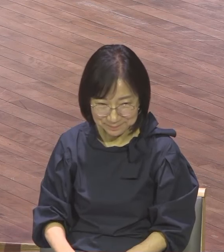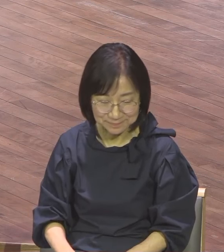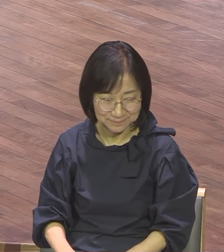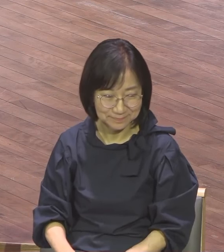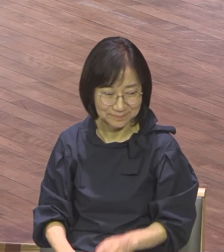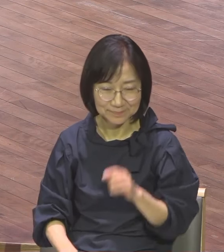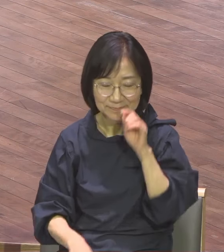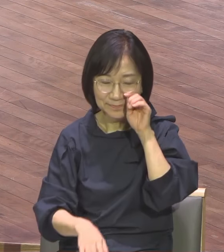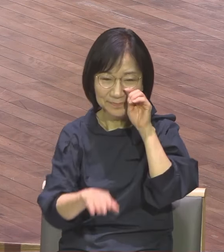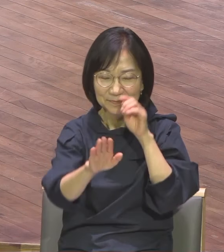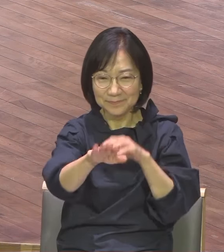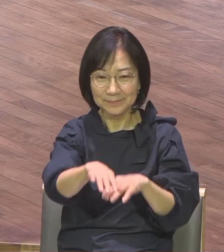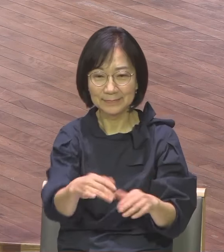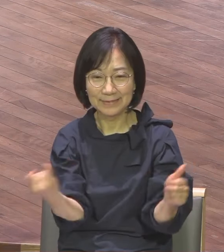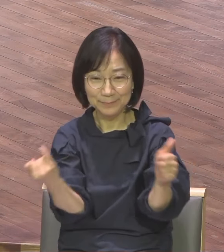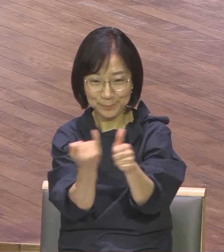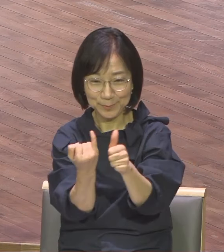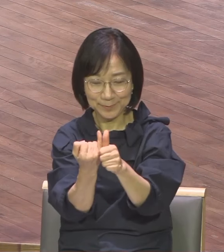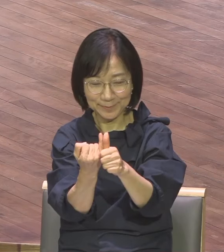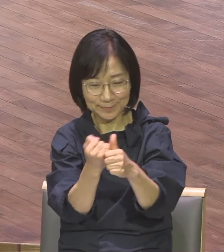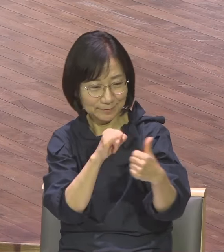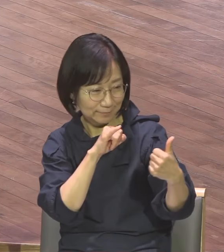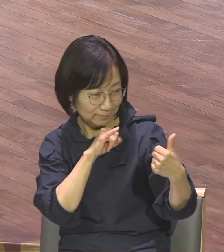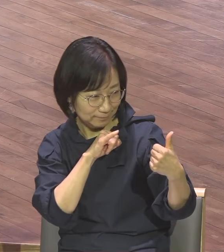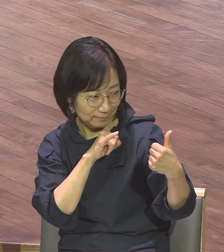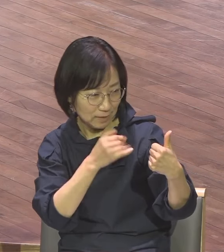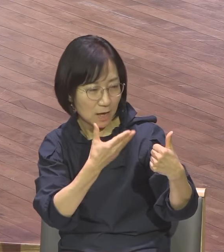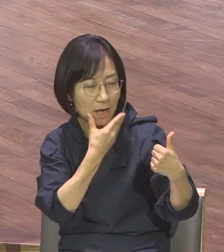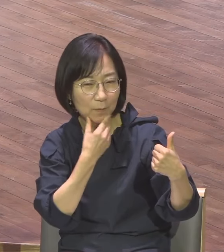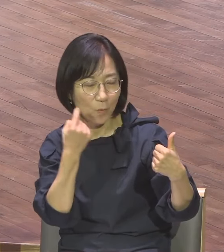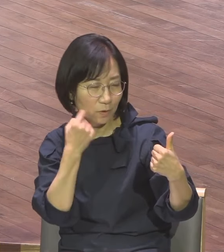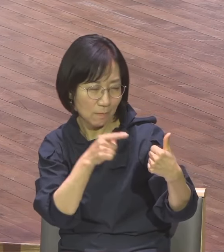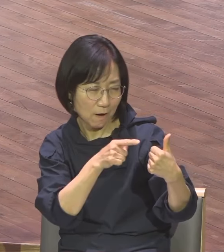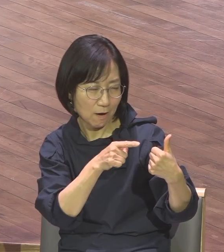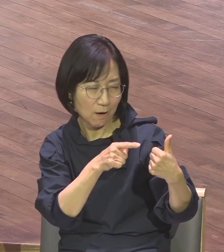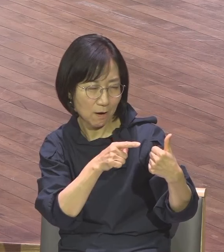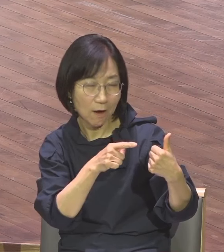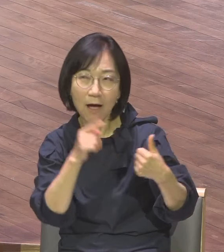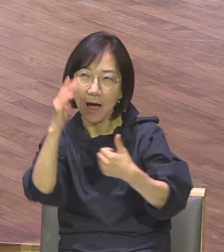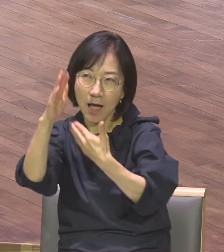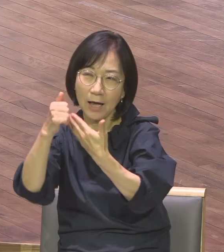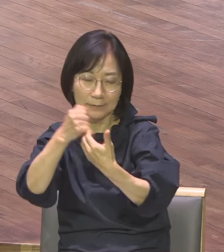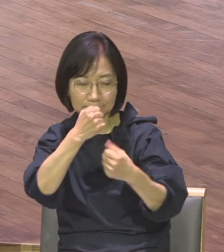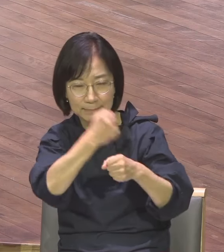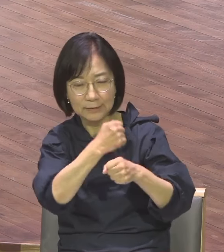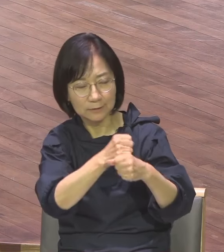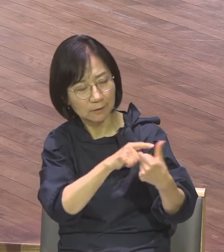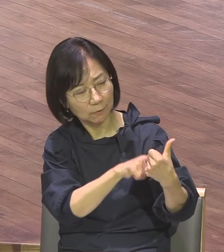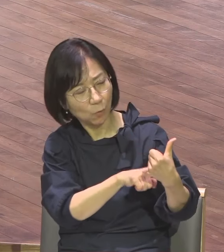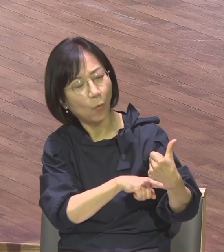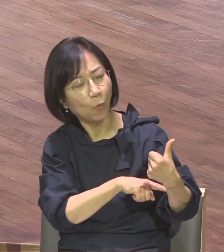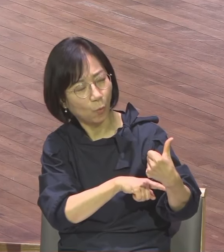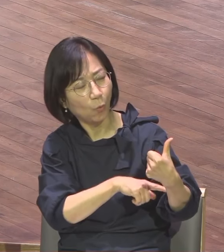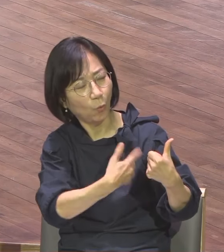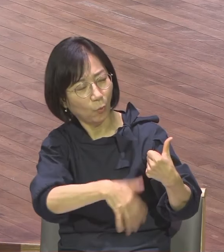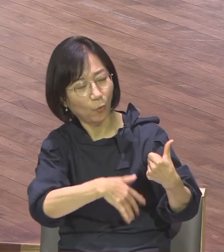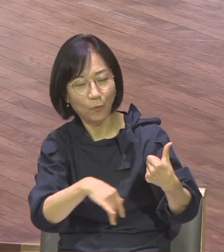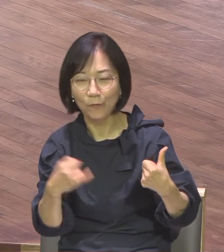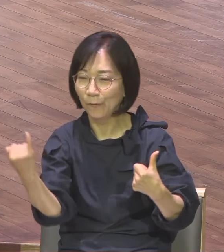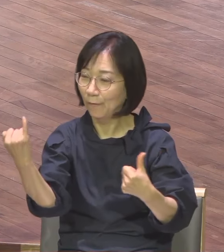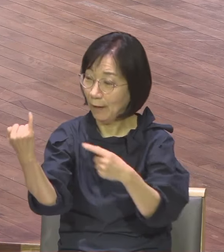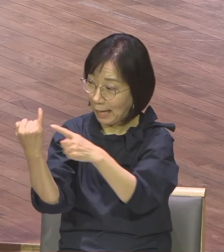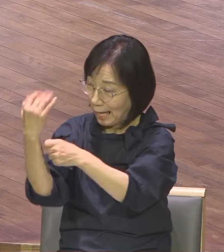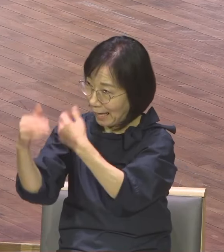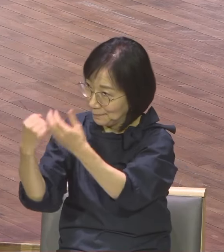복음의 눈으로. 부부를 볼 때 복음의 눈으로 보세요. 하나님이 만든 작품이 나는 이해할 수 없지만 하나님 그 작품이라니 그대로 인정해